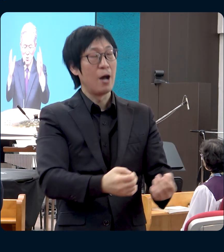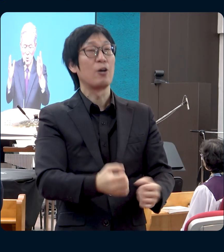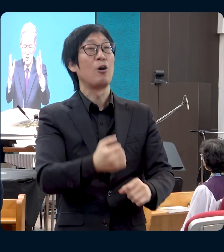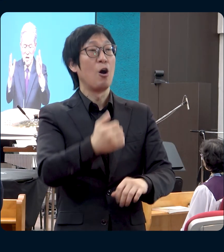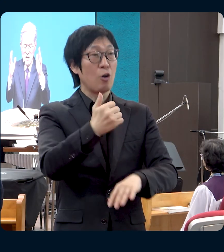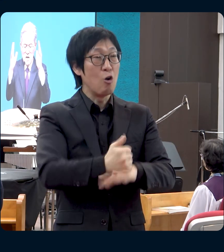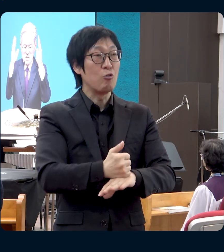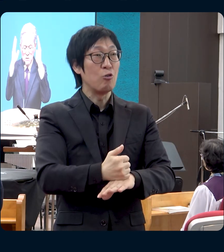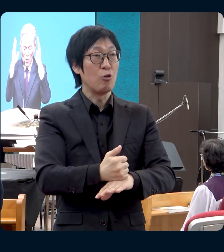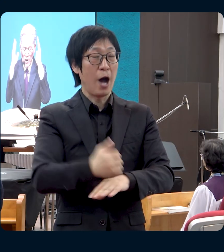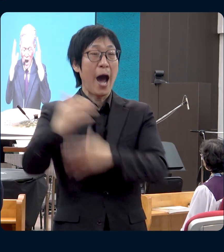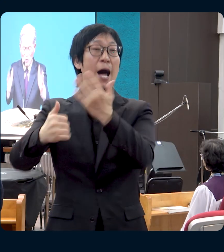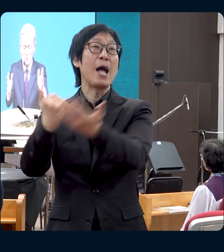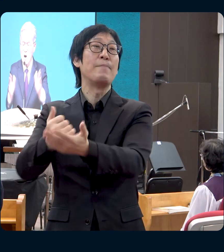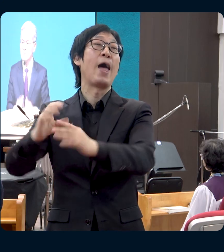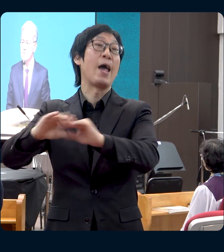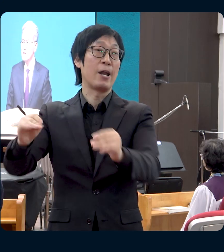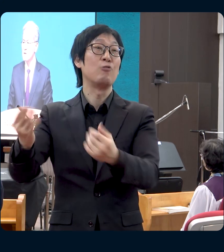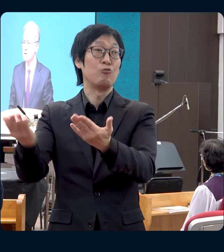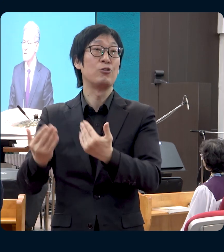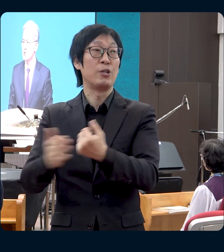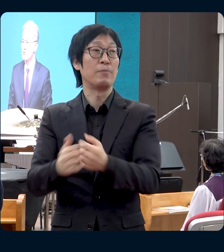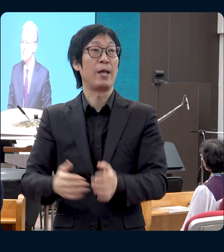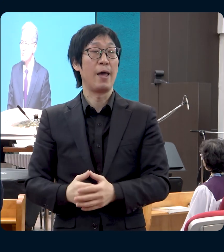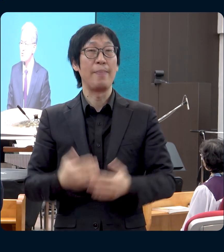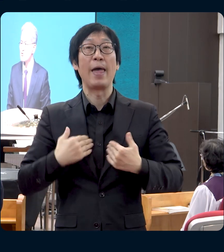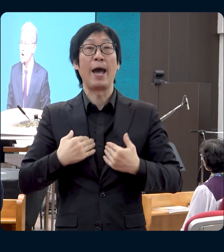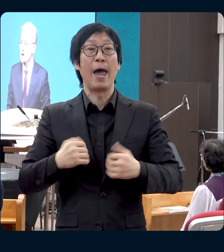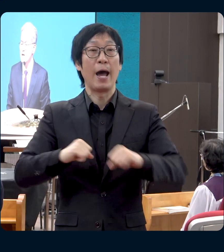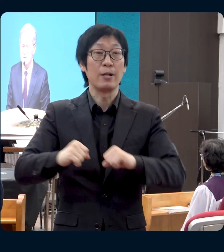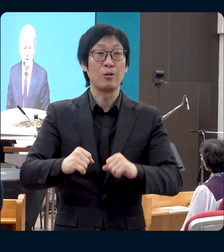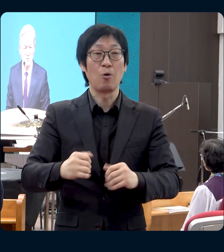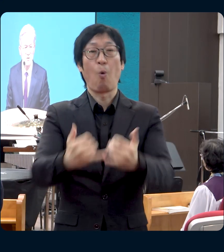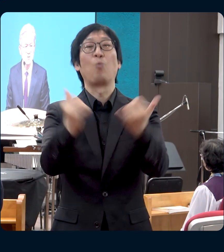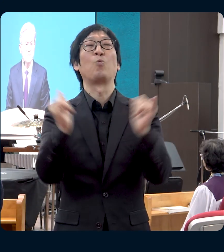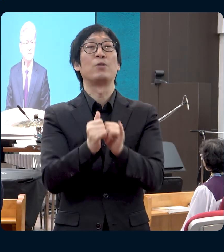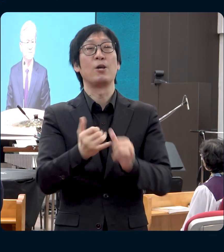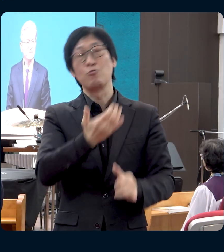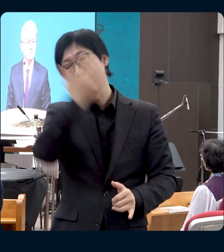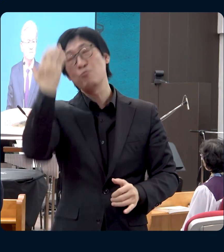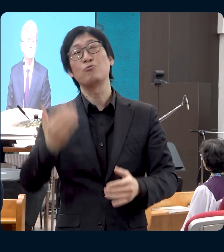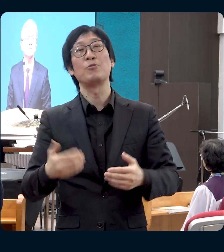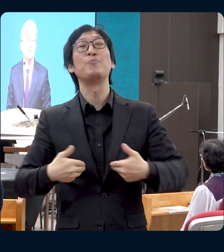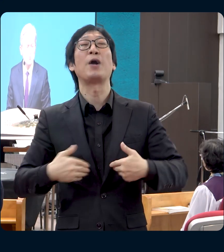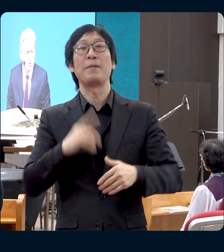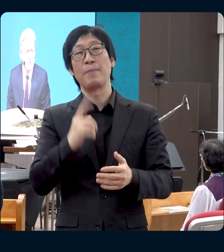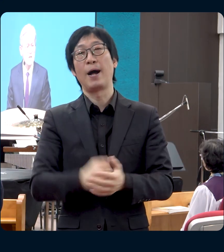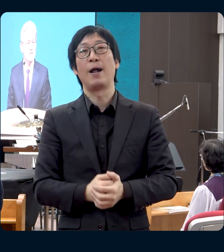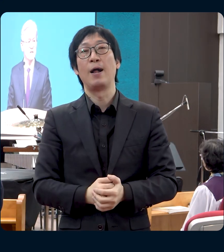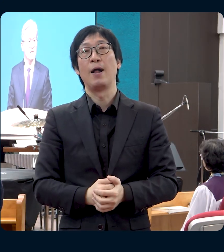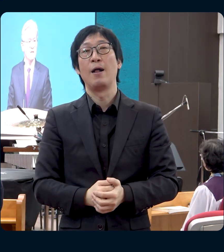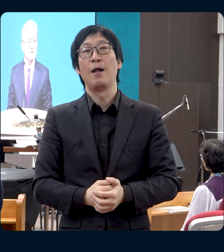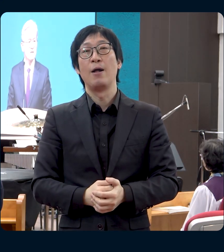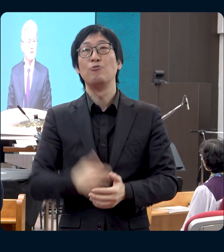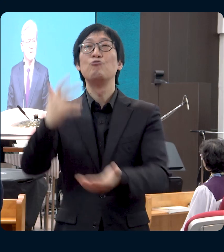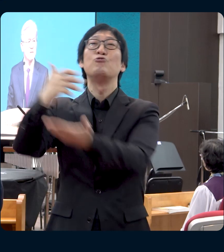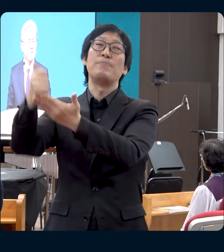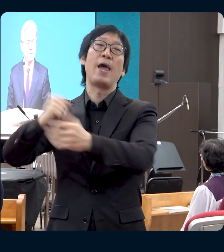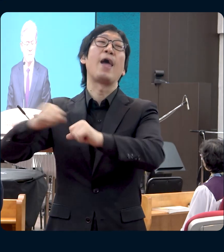성도의 공동체, 그 교회의 아름다움, 그것을 꿈꿀 수가 있다는 것이죠. 주님이 아시니까.